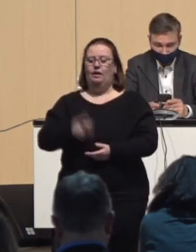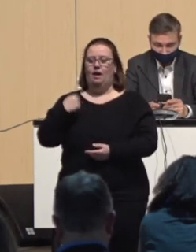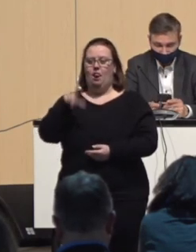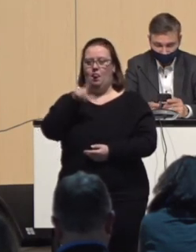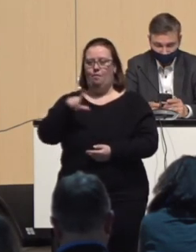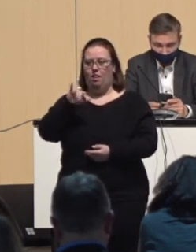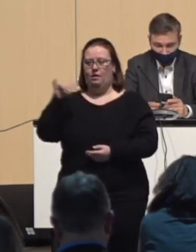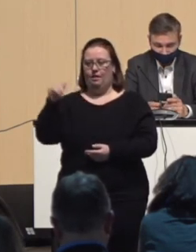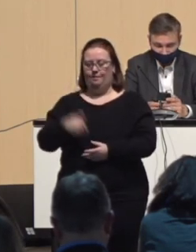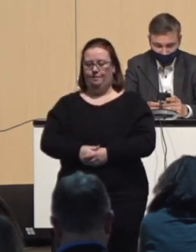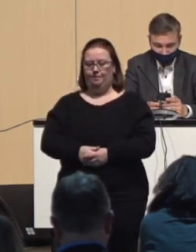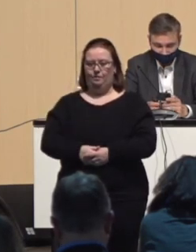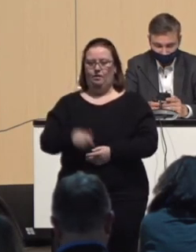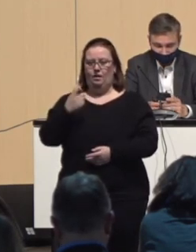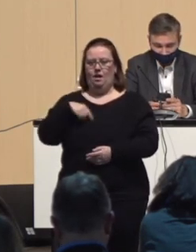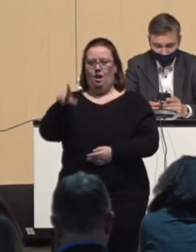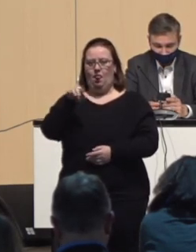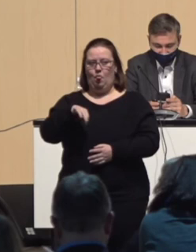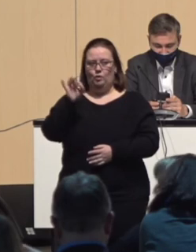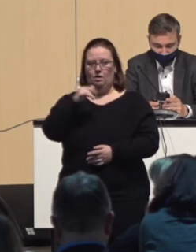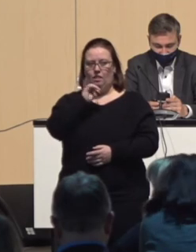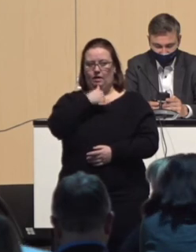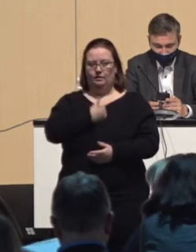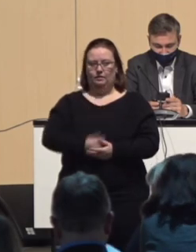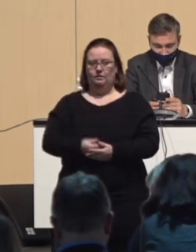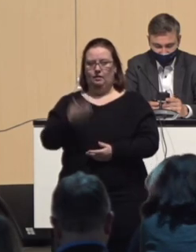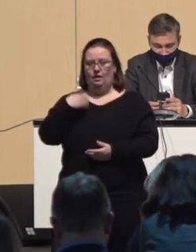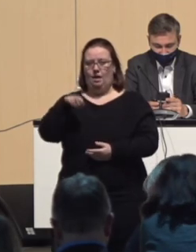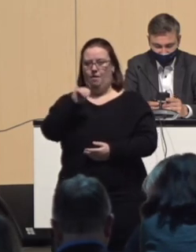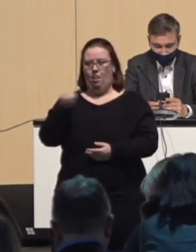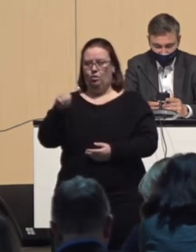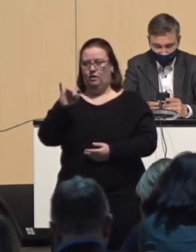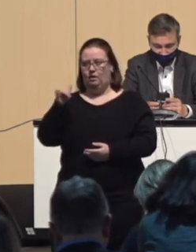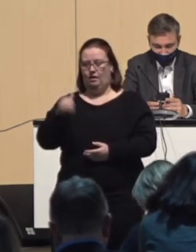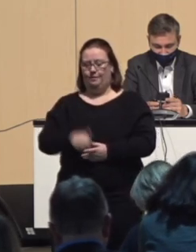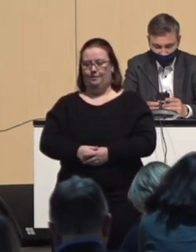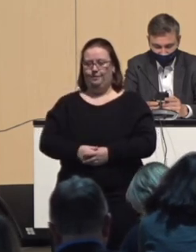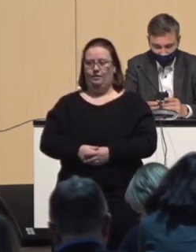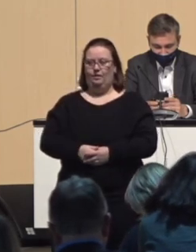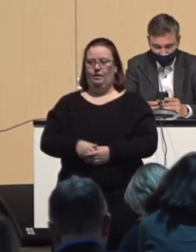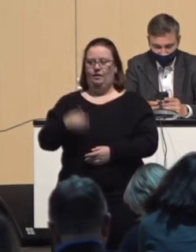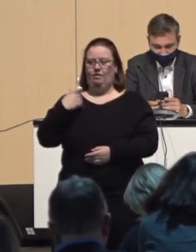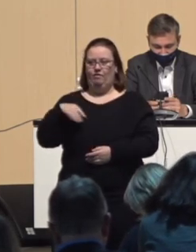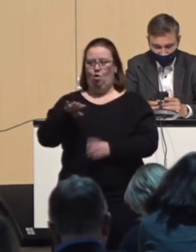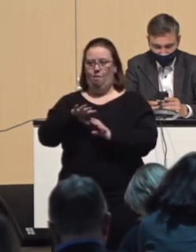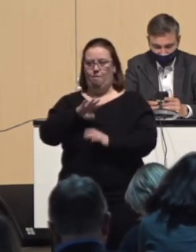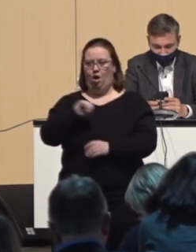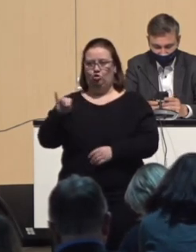ja. Herr Löser, nein. Herr Maloney, ja. Frau